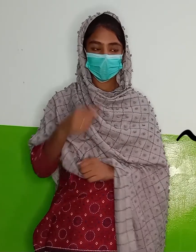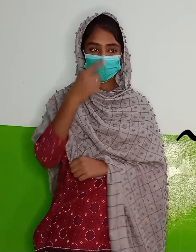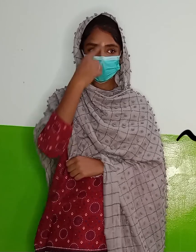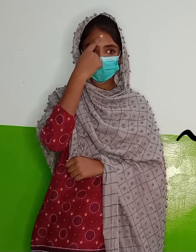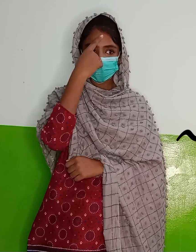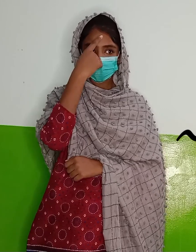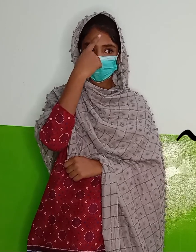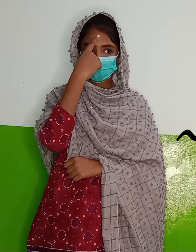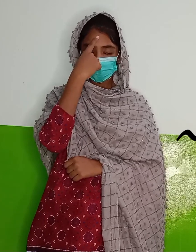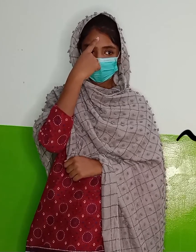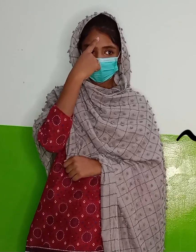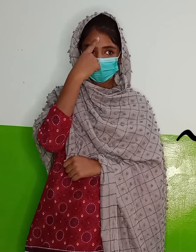انشاءاللہ. کیسے؟